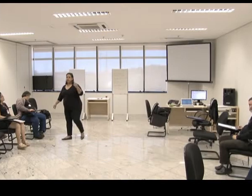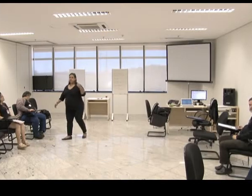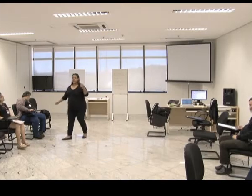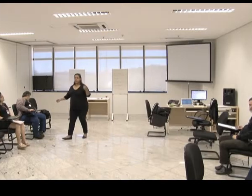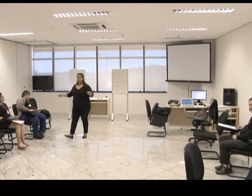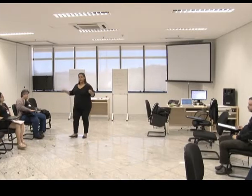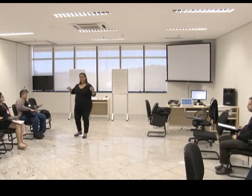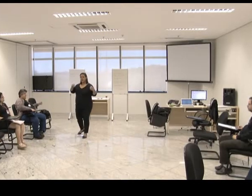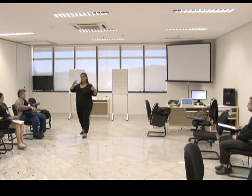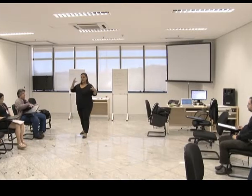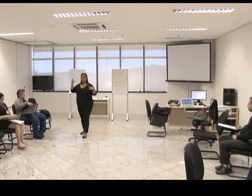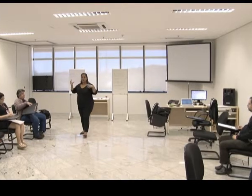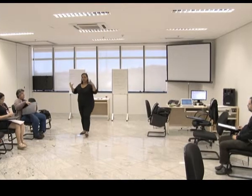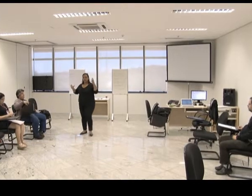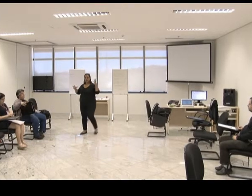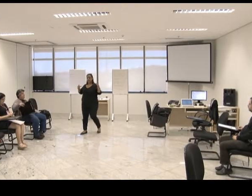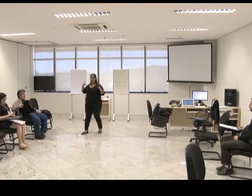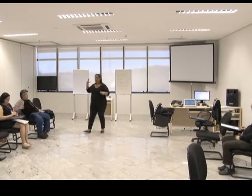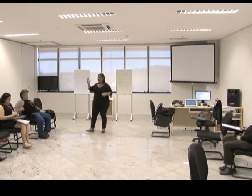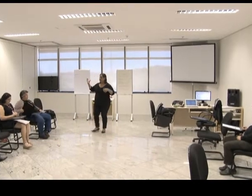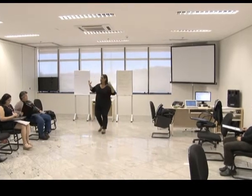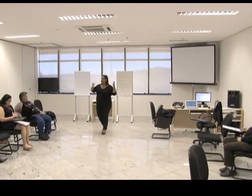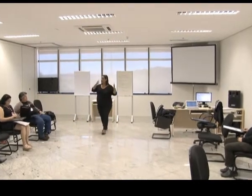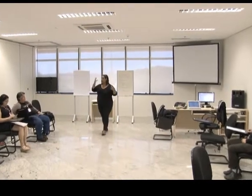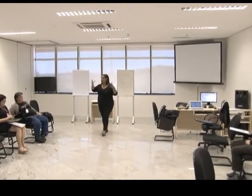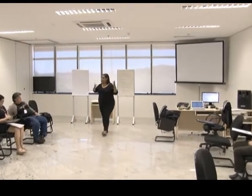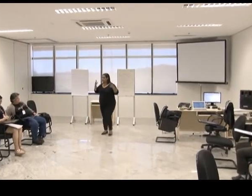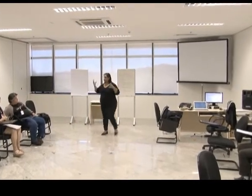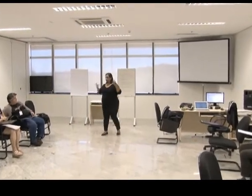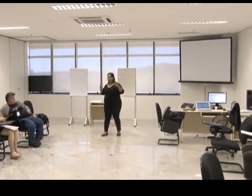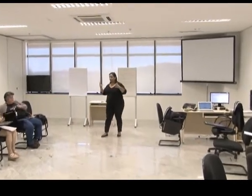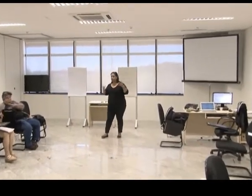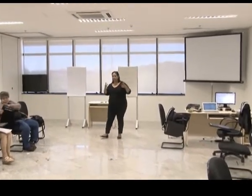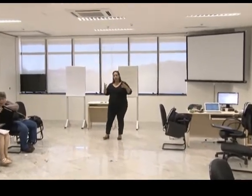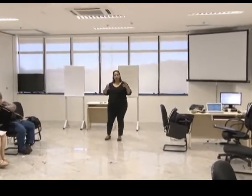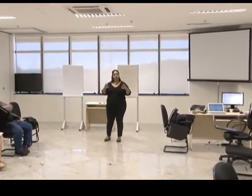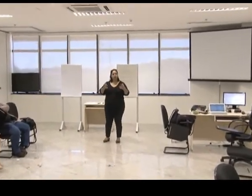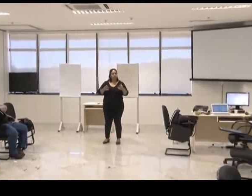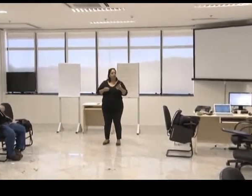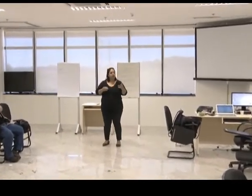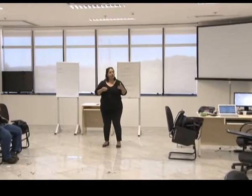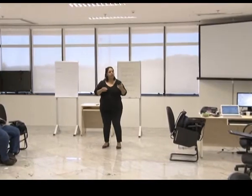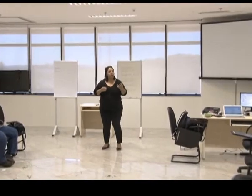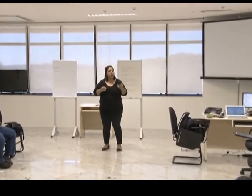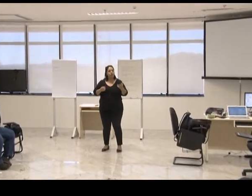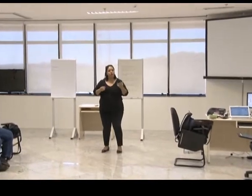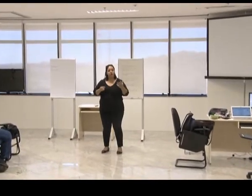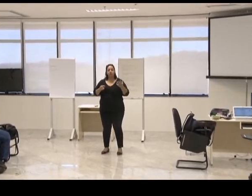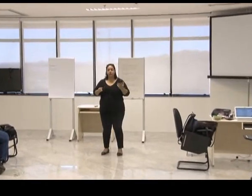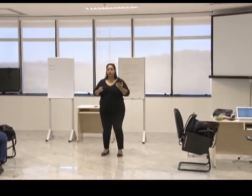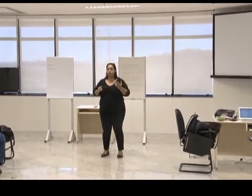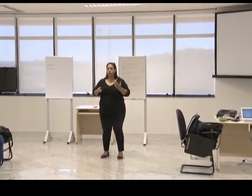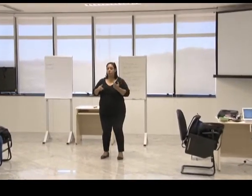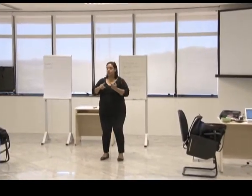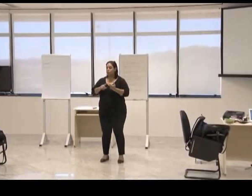perceba características de coisas mais gerais, tá certo? Então, a gente pode fazer isso com